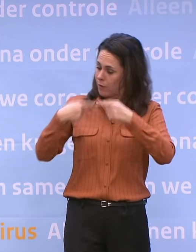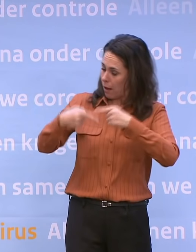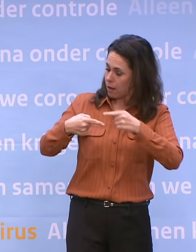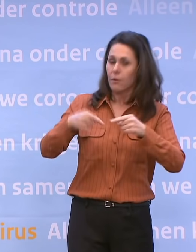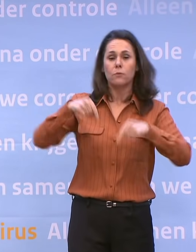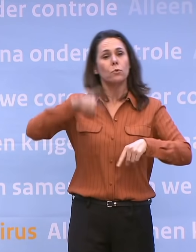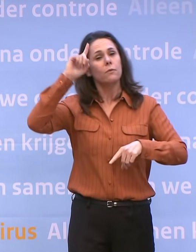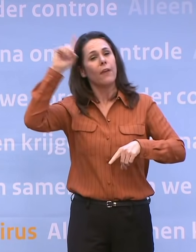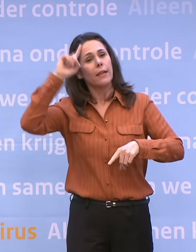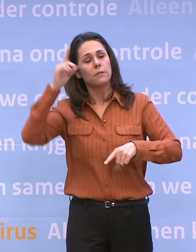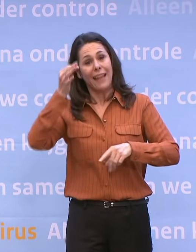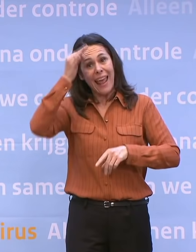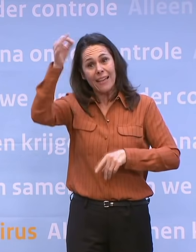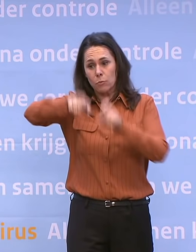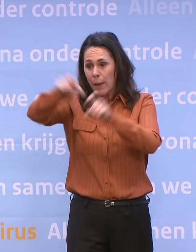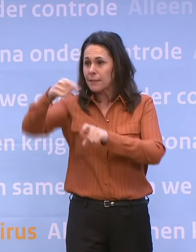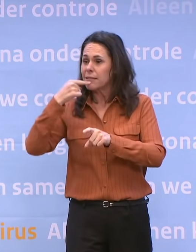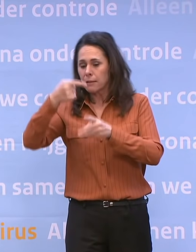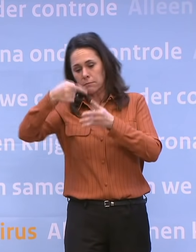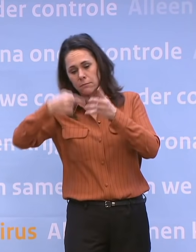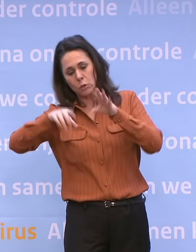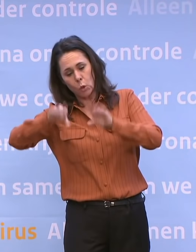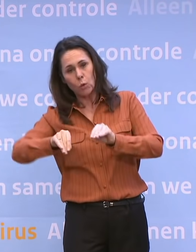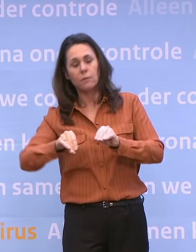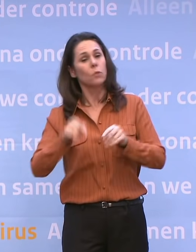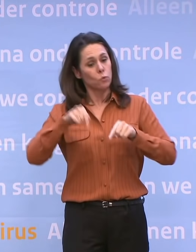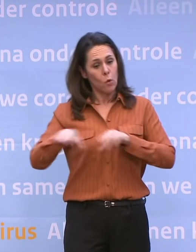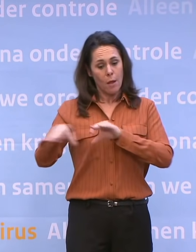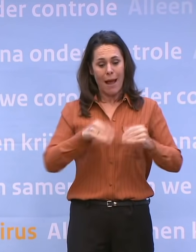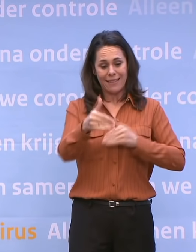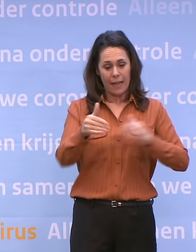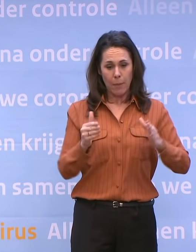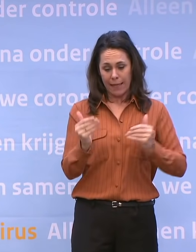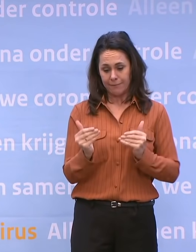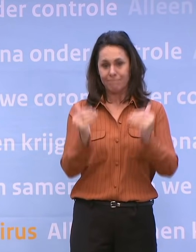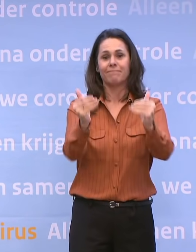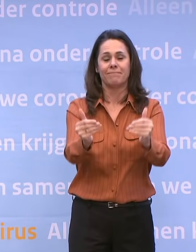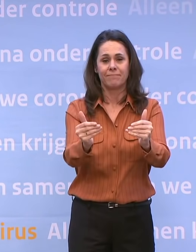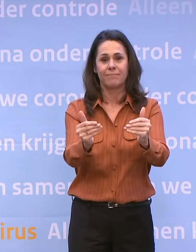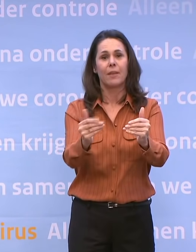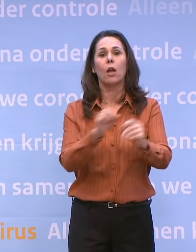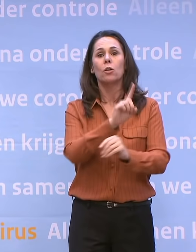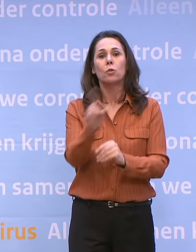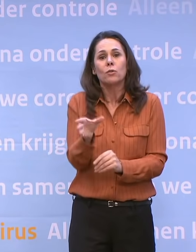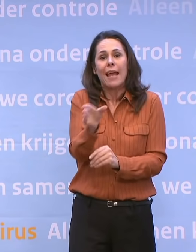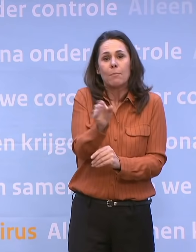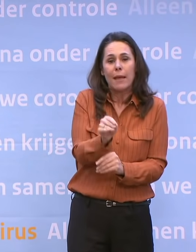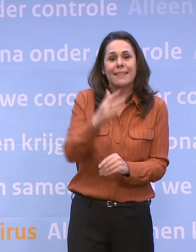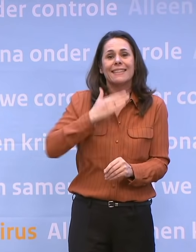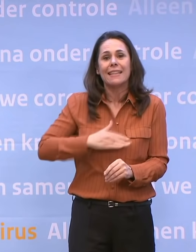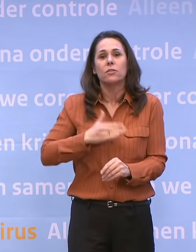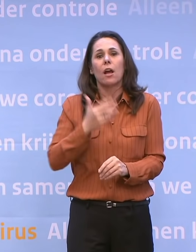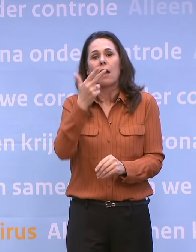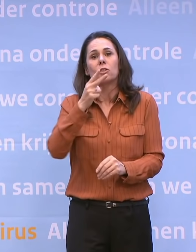nu weten, zeggen de experts, dit moet je doen. Een bestaande maatregelenpakket doortrekken tot en met dinsdag 28